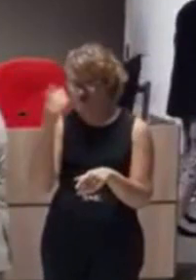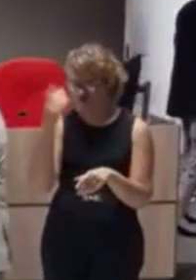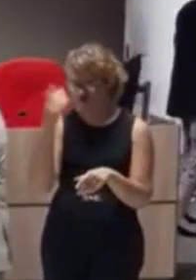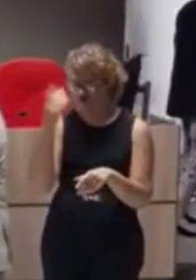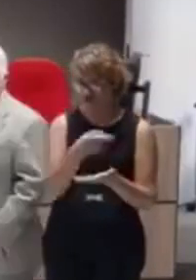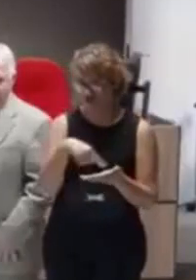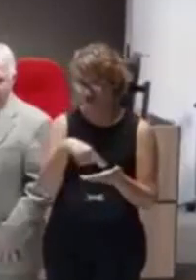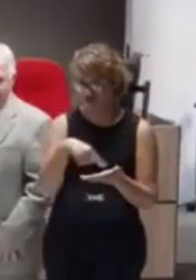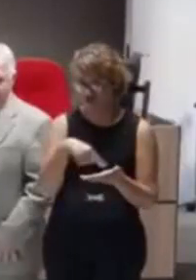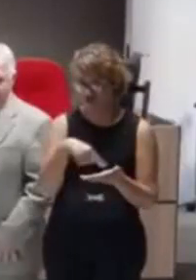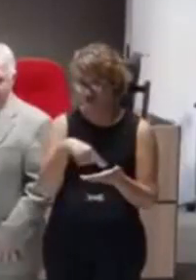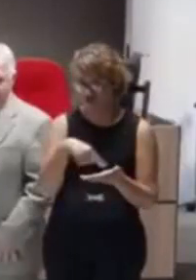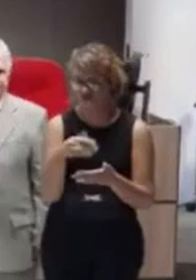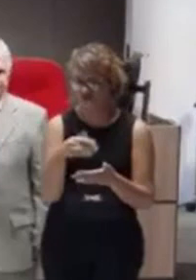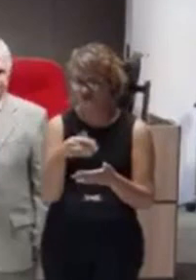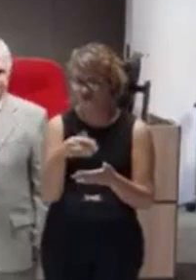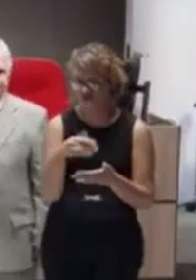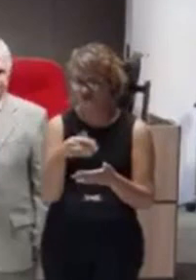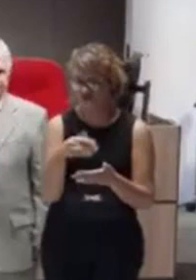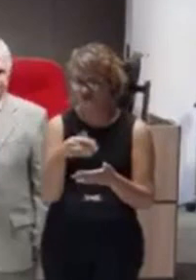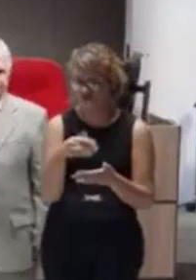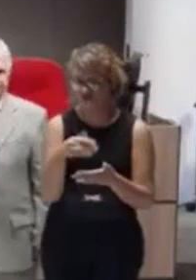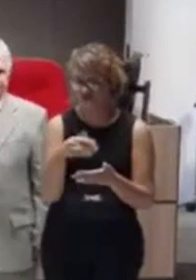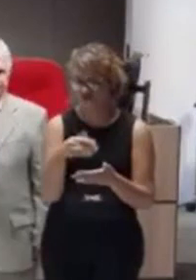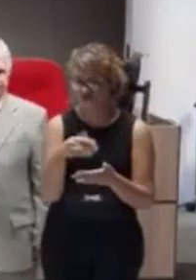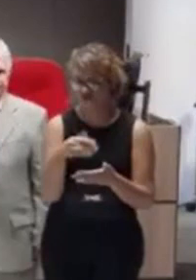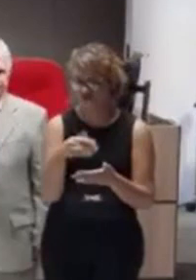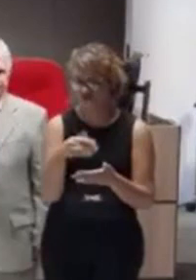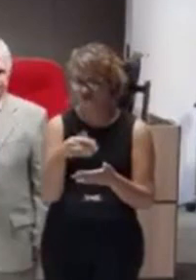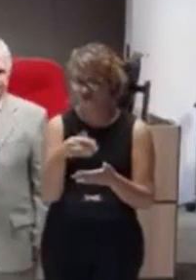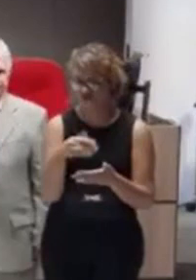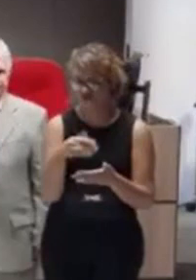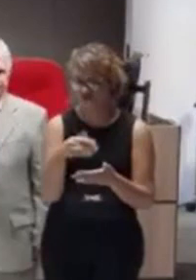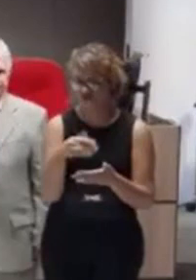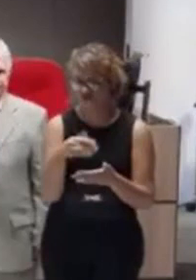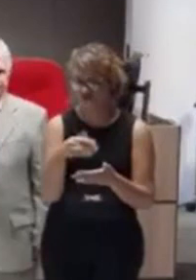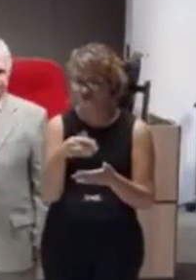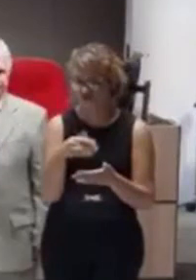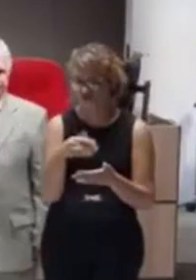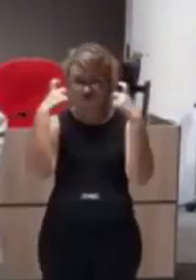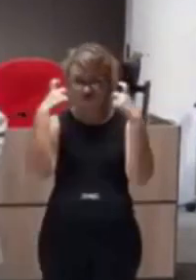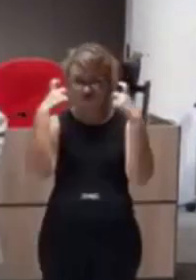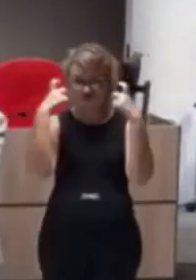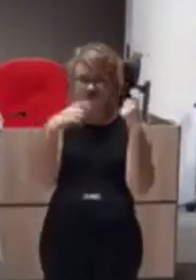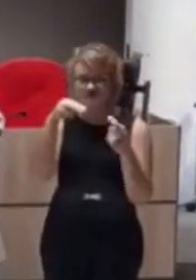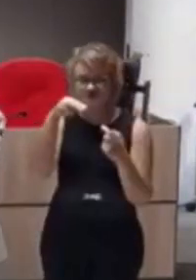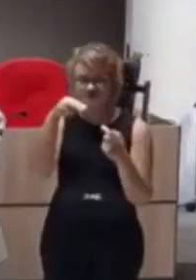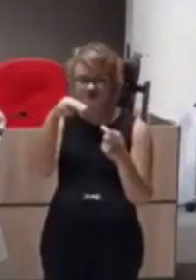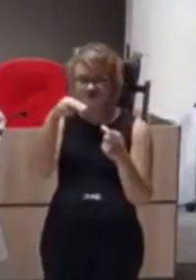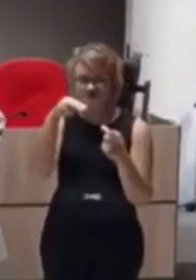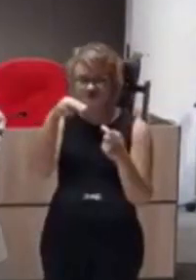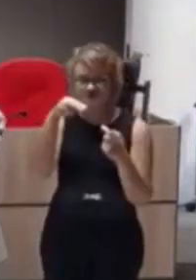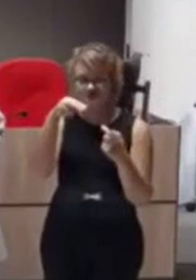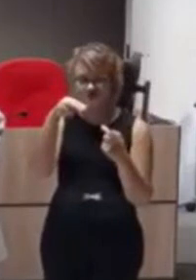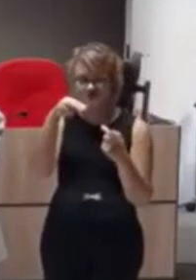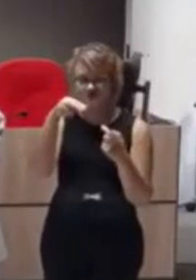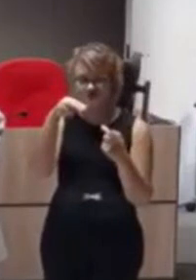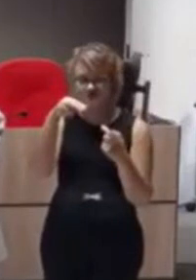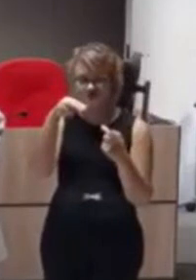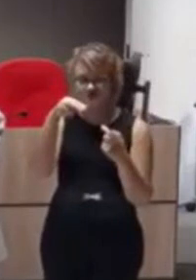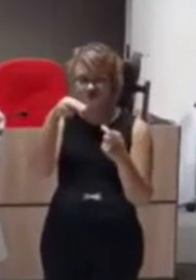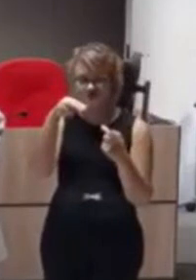pedimos, o MPT pede encarecidamente a sua ajuda, porque a nossa preocupação é que as NRs estão sendo revistas com